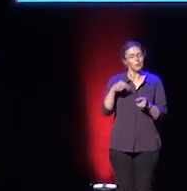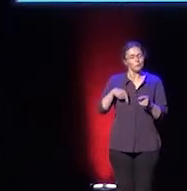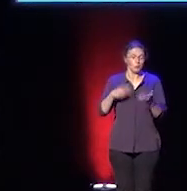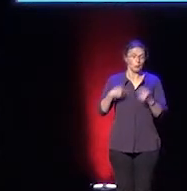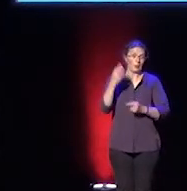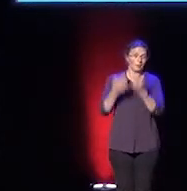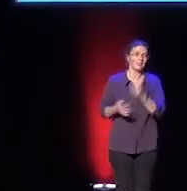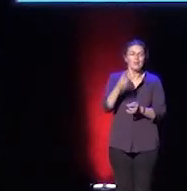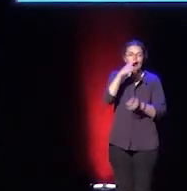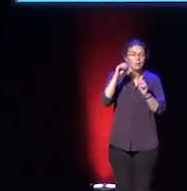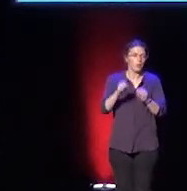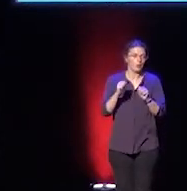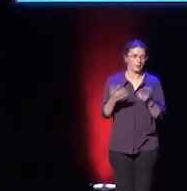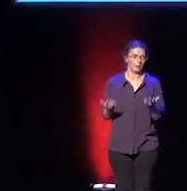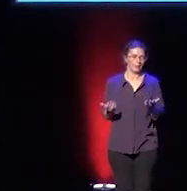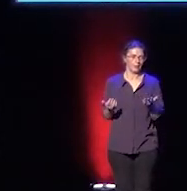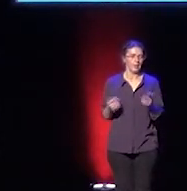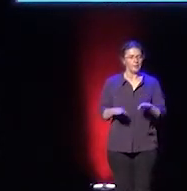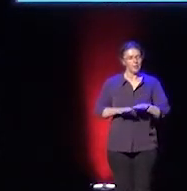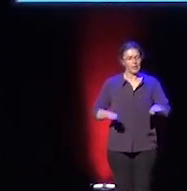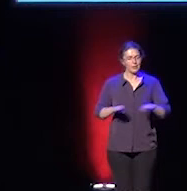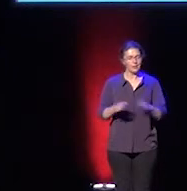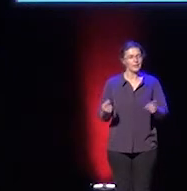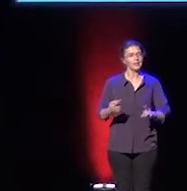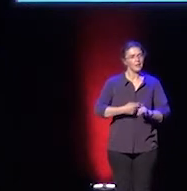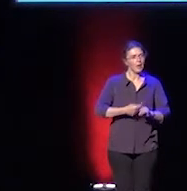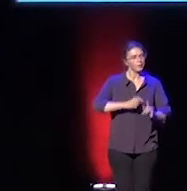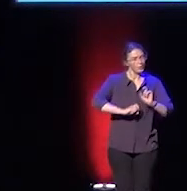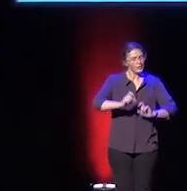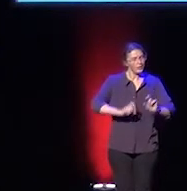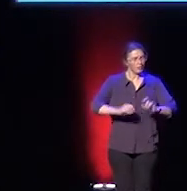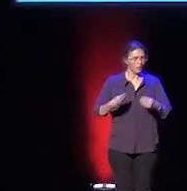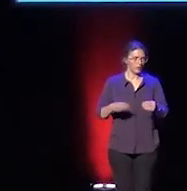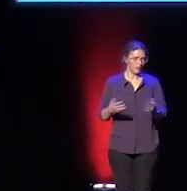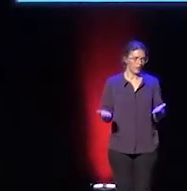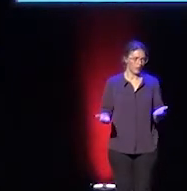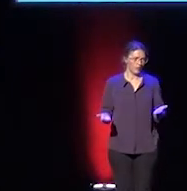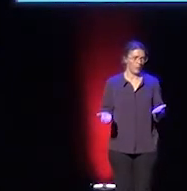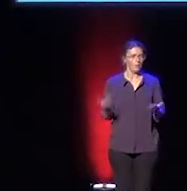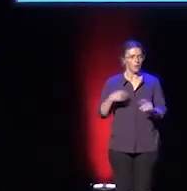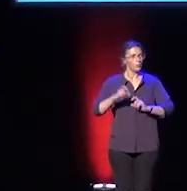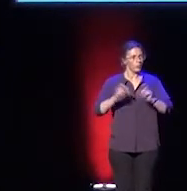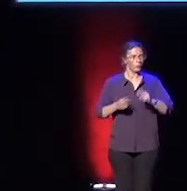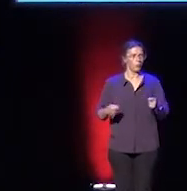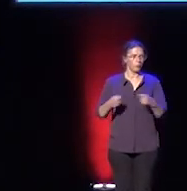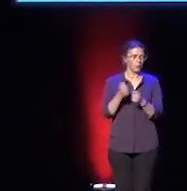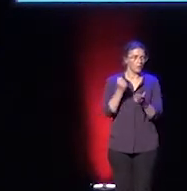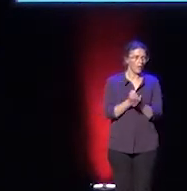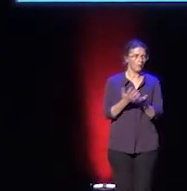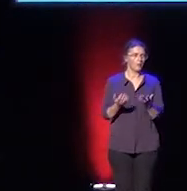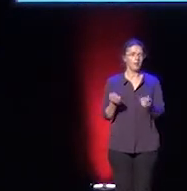überhaupt berechnen lassen. Sie basieren auf Zahlen, auf statistischem Material des Statistischen Bundesamtes,